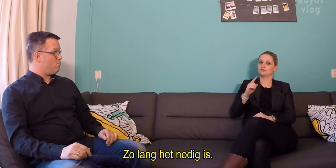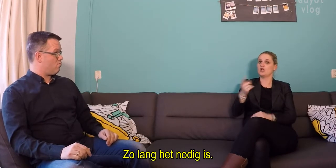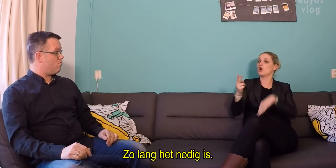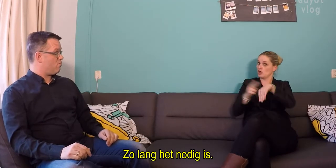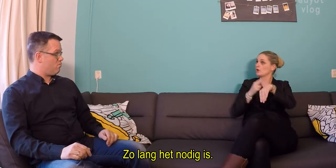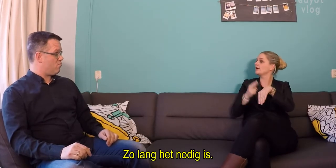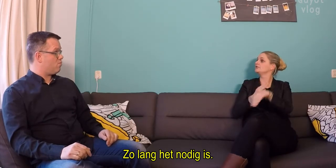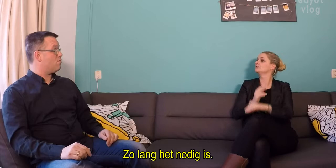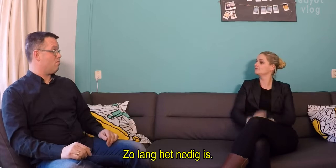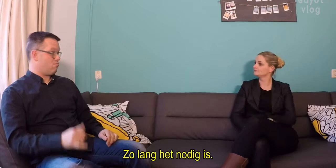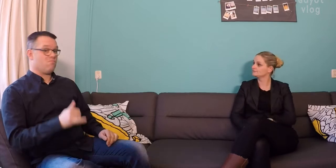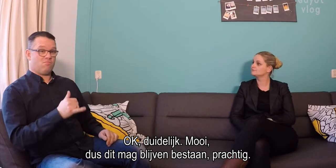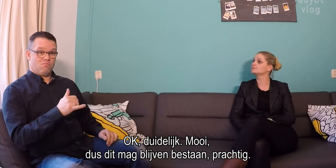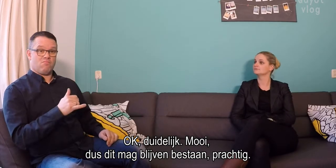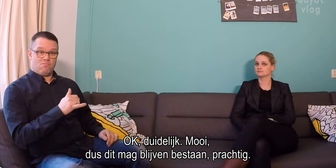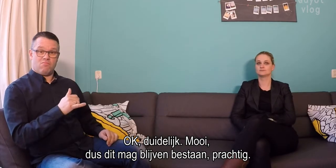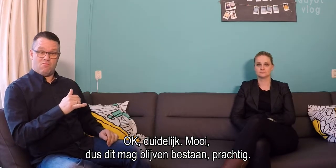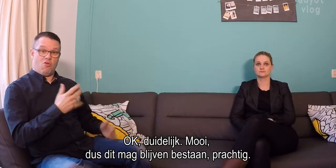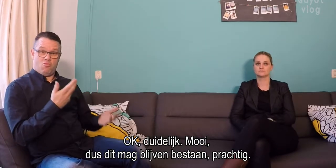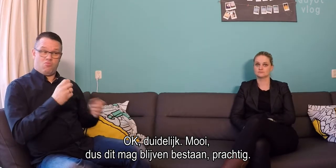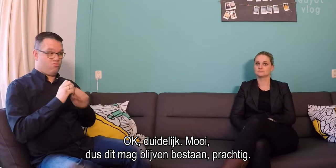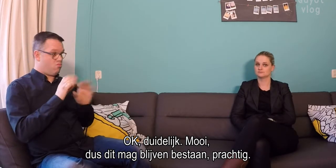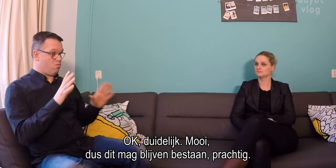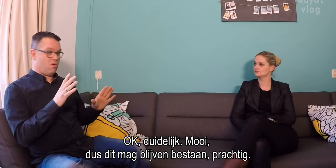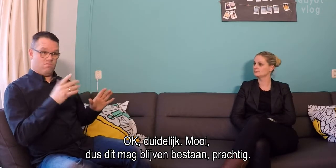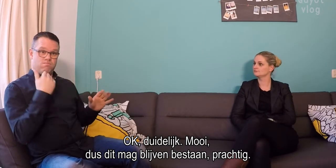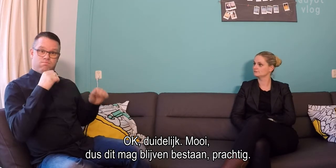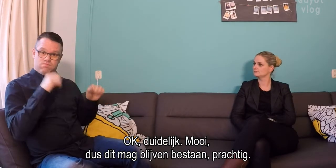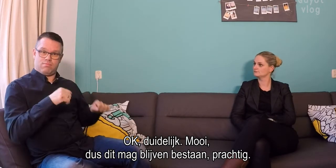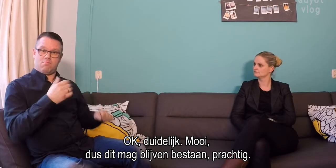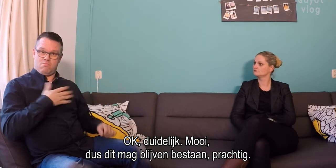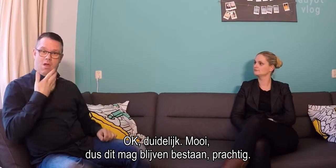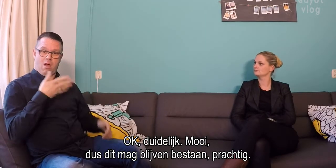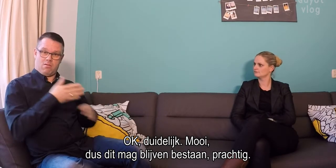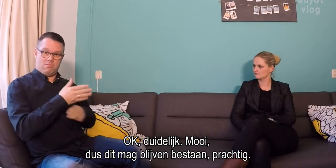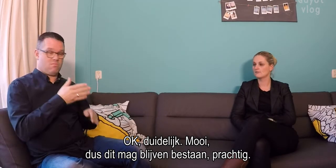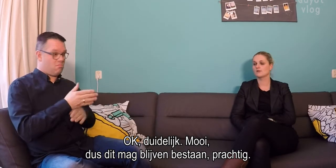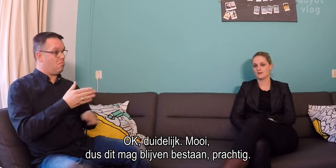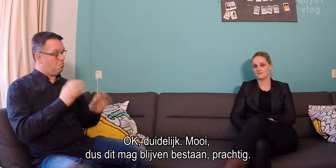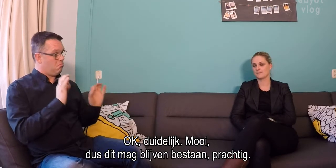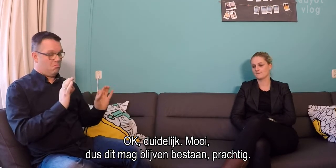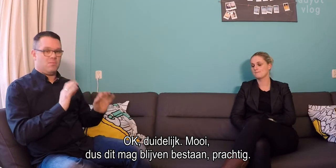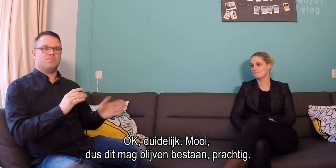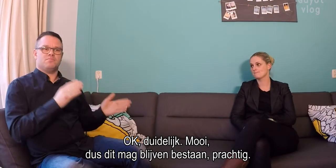Zolang het nodig is. Oké, duidelijk. Mooi. Dus dit mag blijven bestaan. Prachtig.